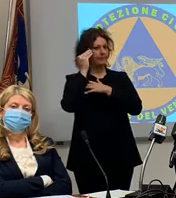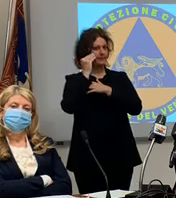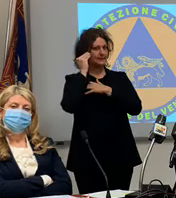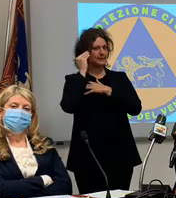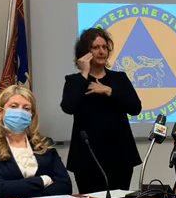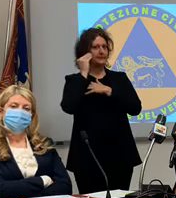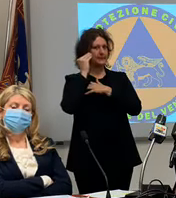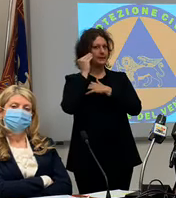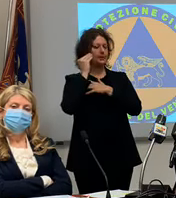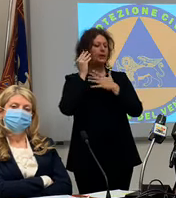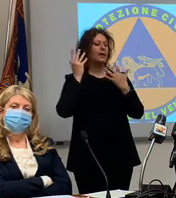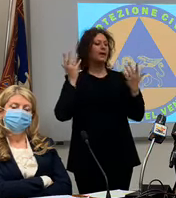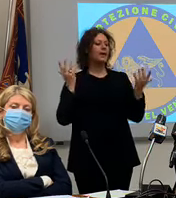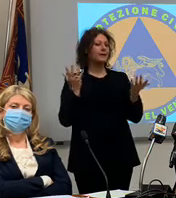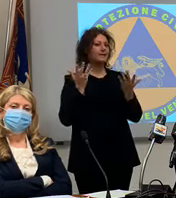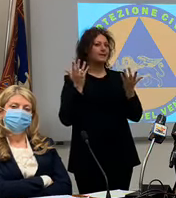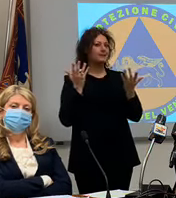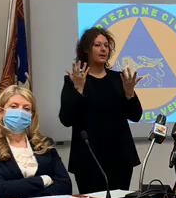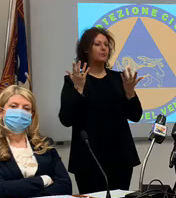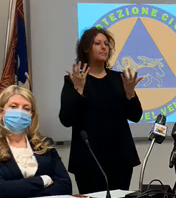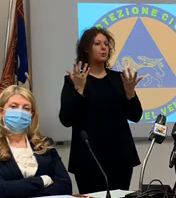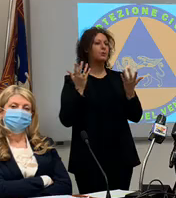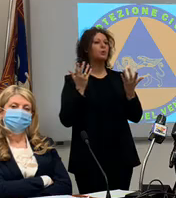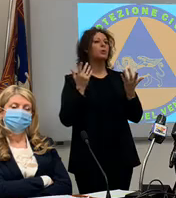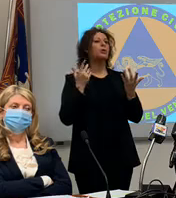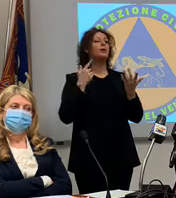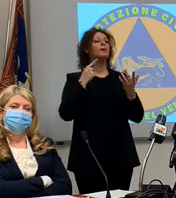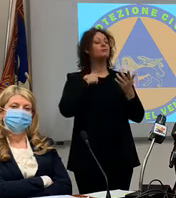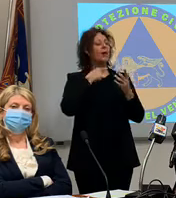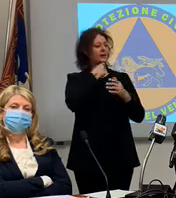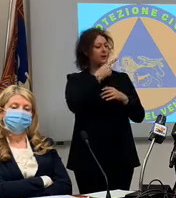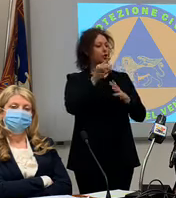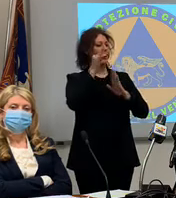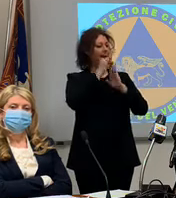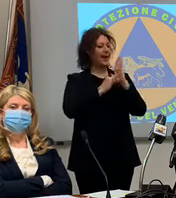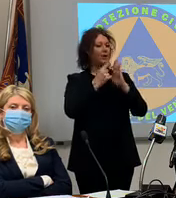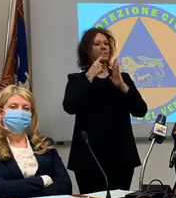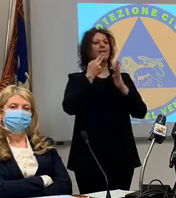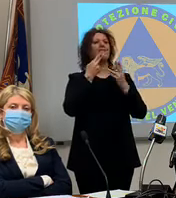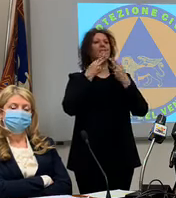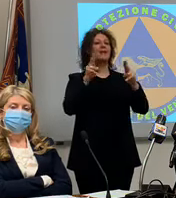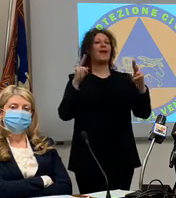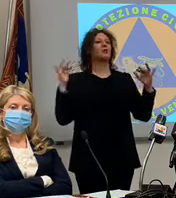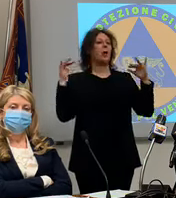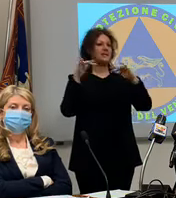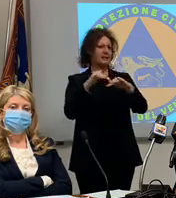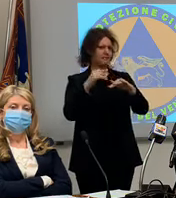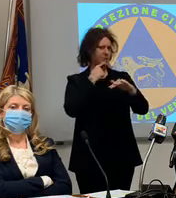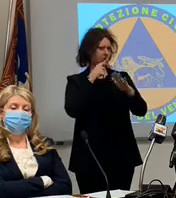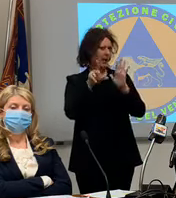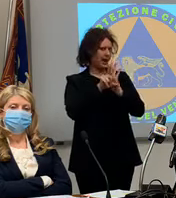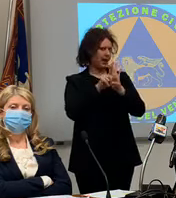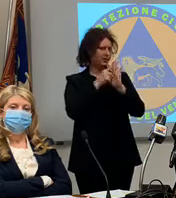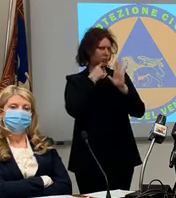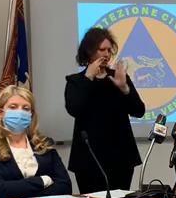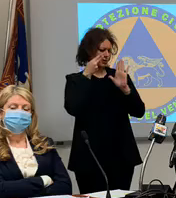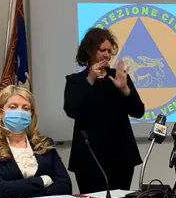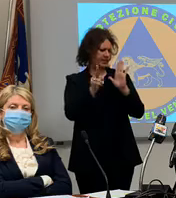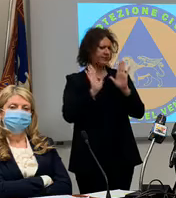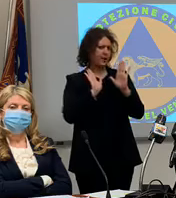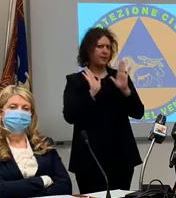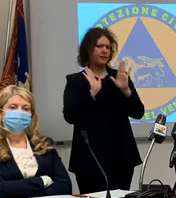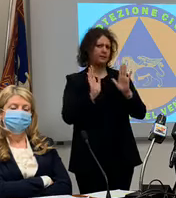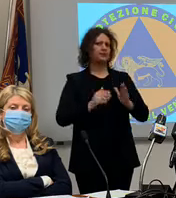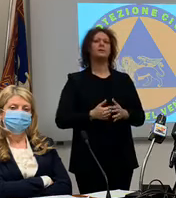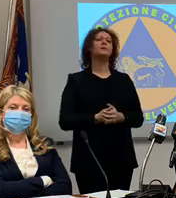attualmente sono in vigore per esempio quella di divieto di assembramento lei adesso ha ricordato che è vietato per legge l'altro giorno ha giustamente ricordato che